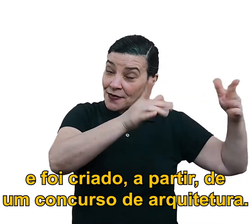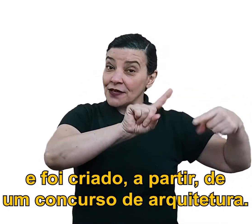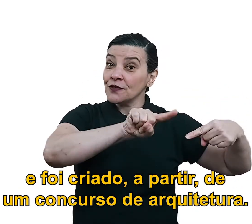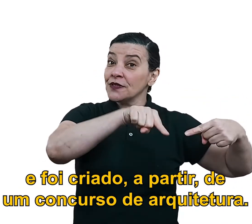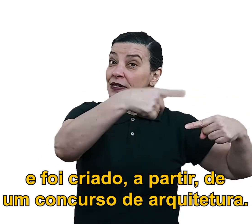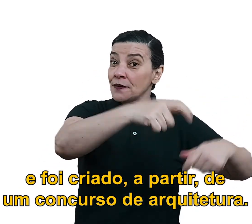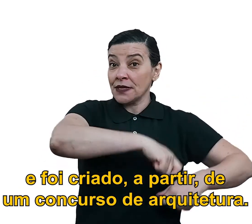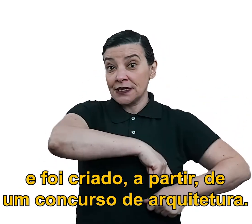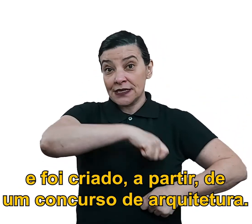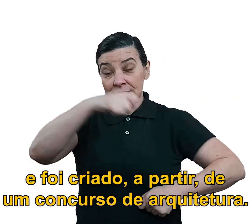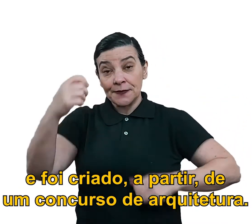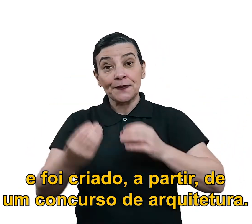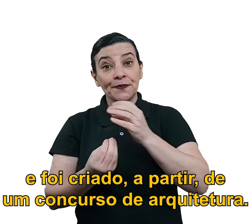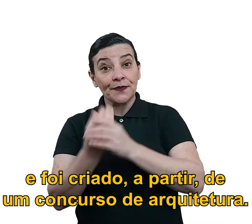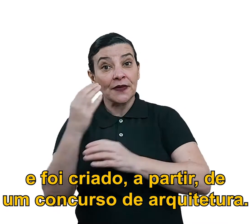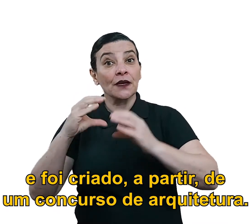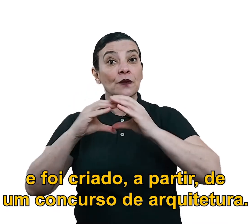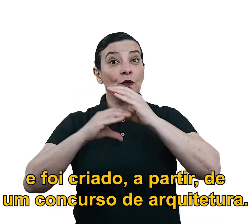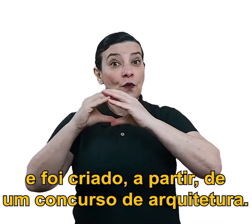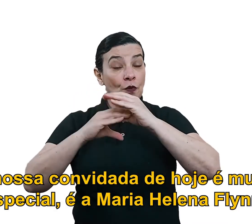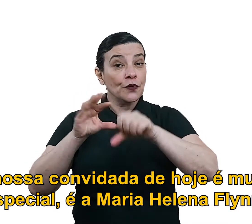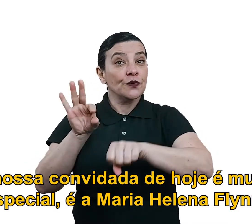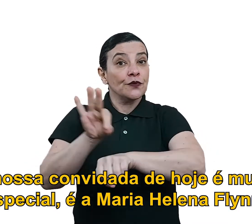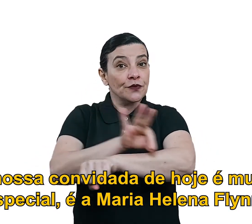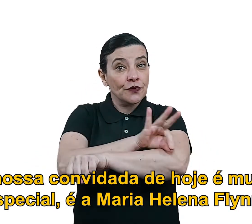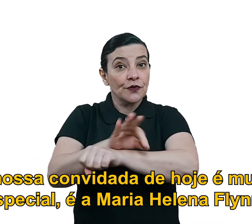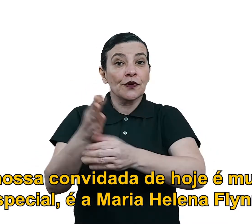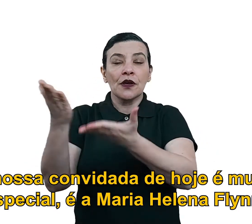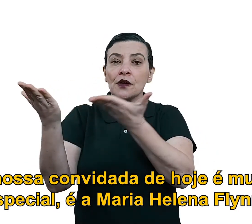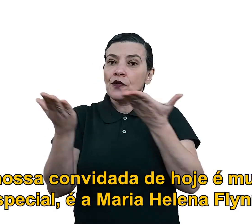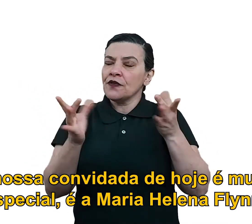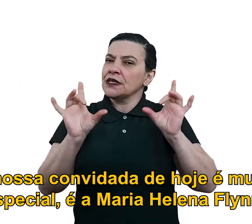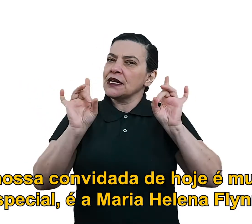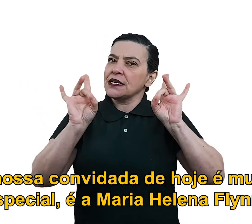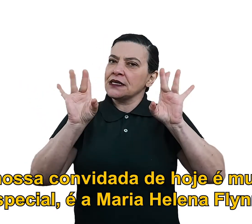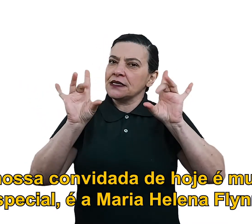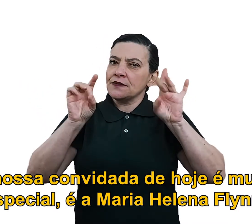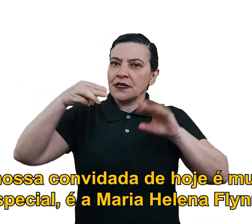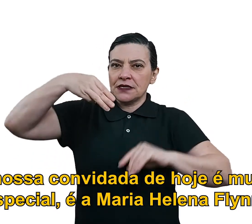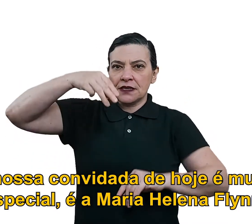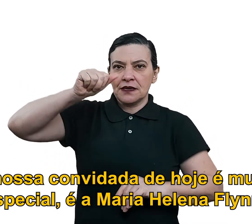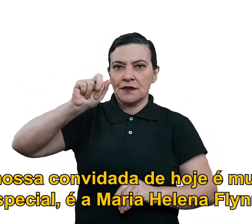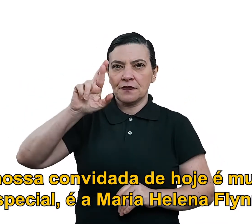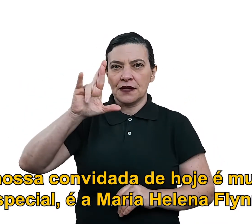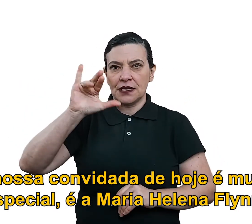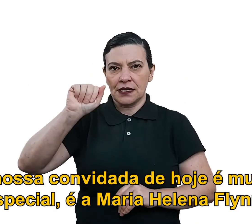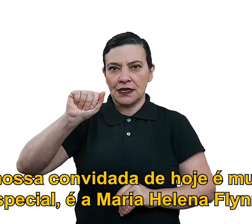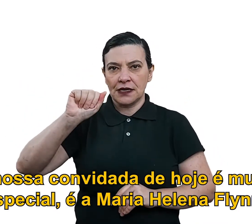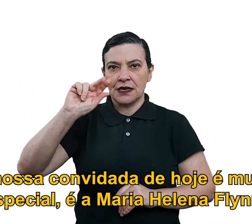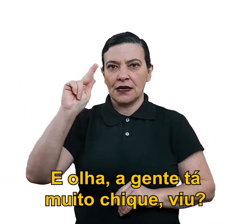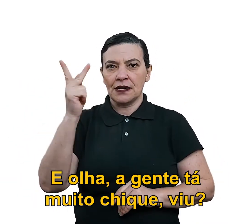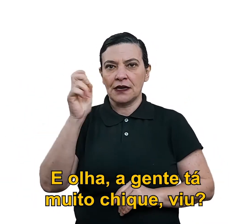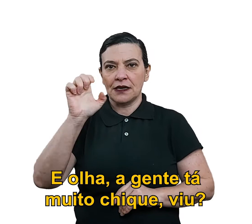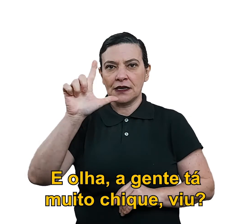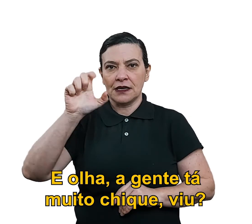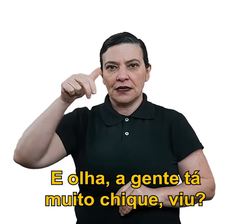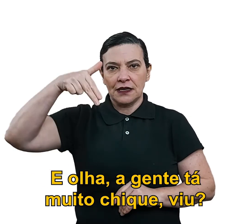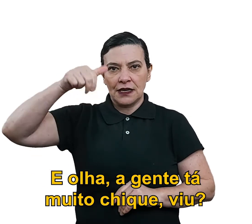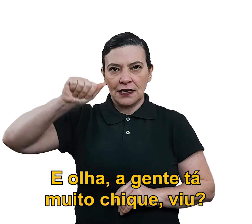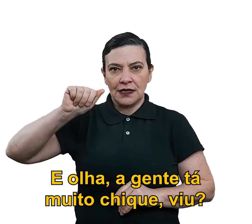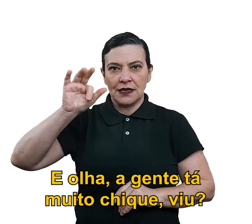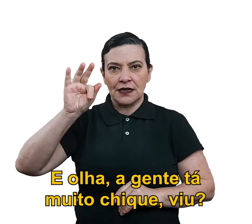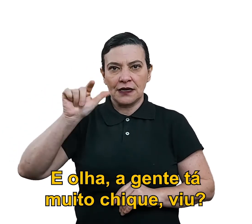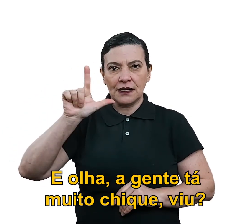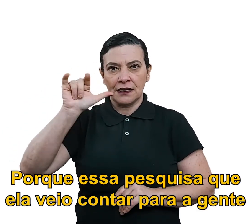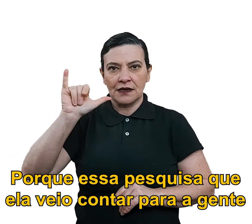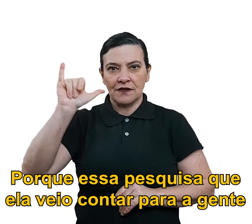independência e foi criado a partir de um concurso de arquitetura. A nossa convidada de hoje é muito especial, é a Maria Helena Flynn. E olha, a gente está